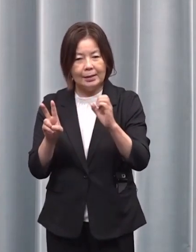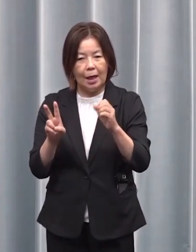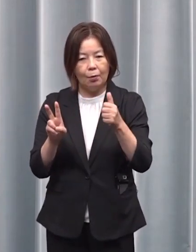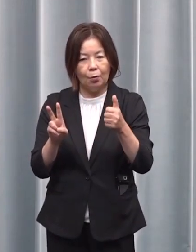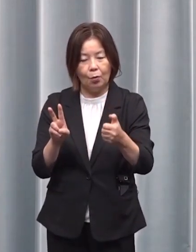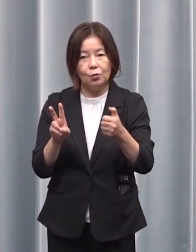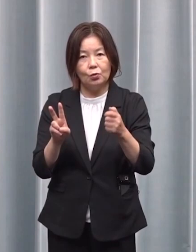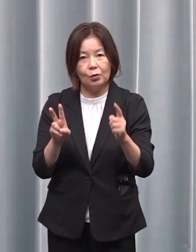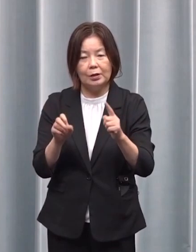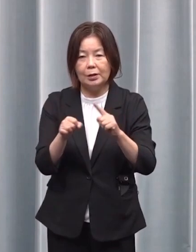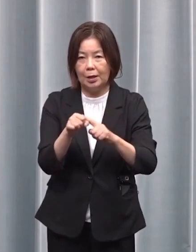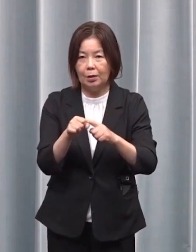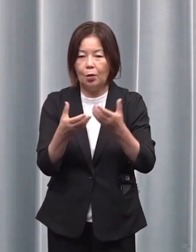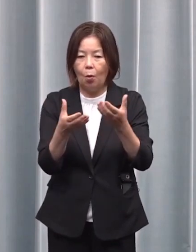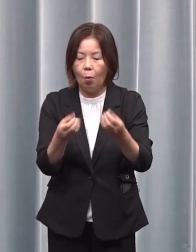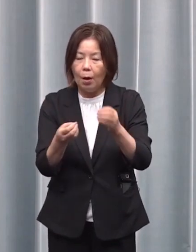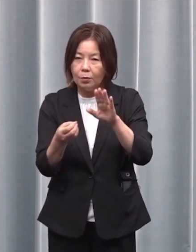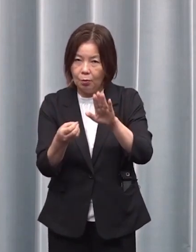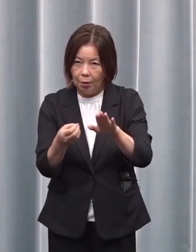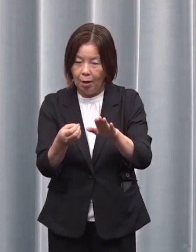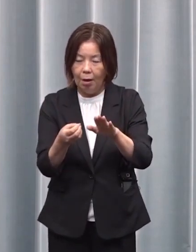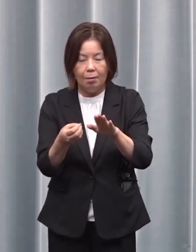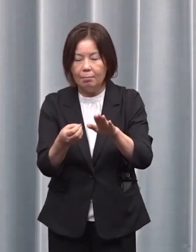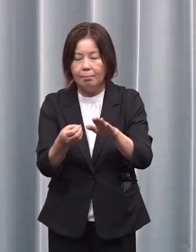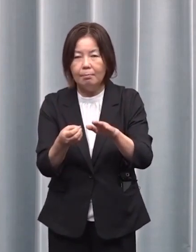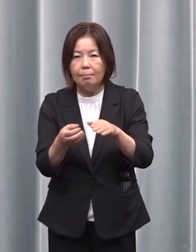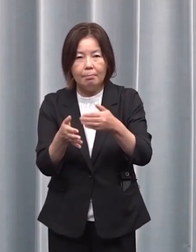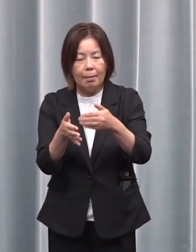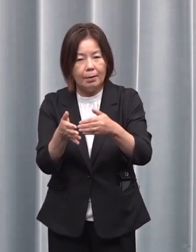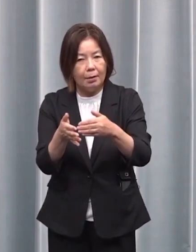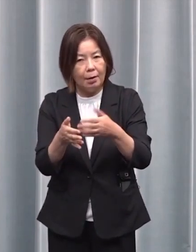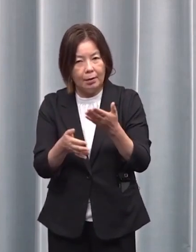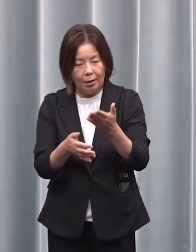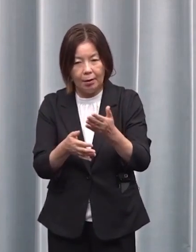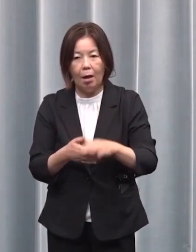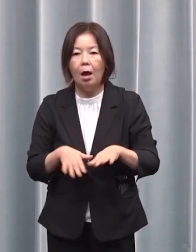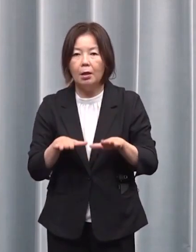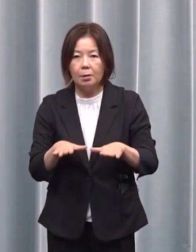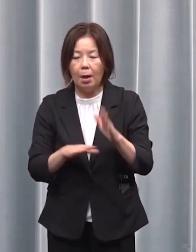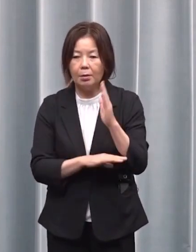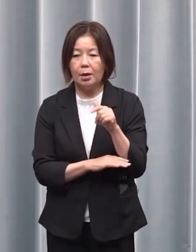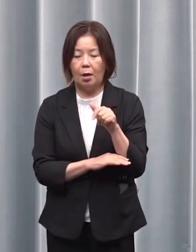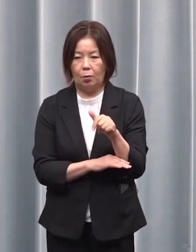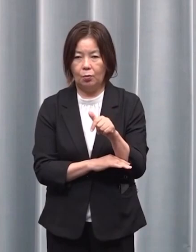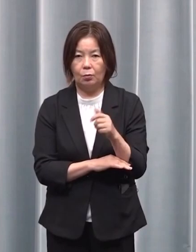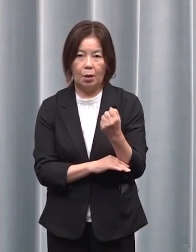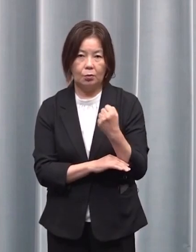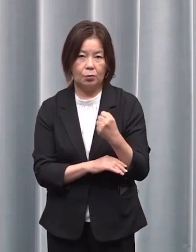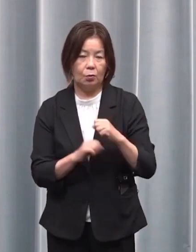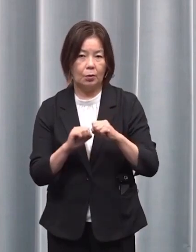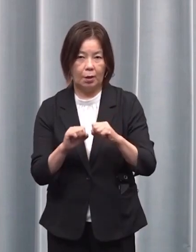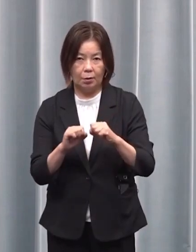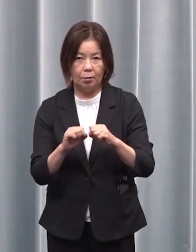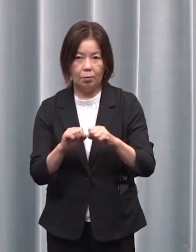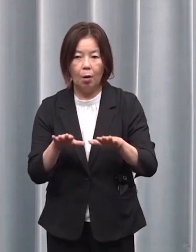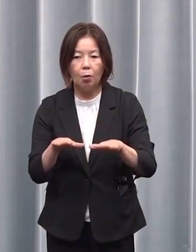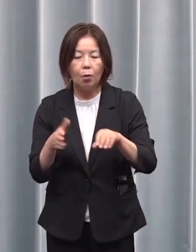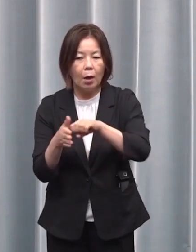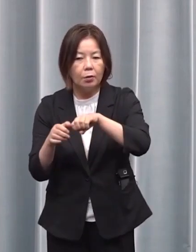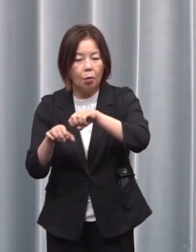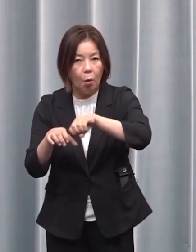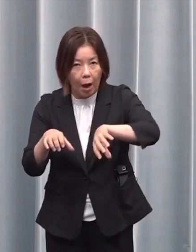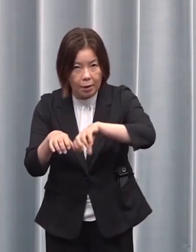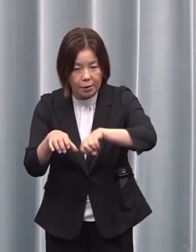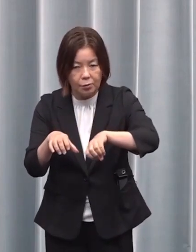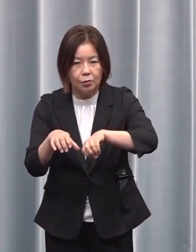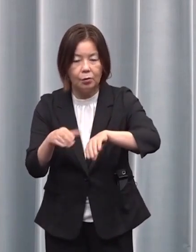終わらないのではないのか。そうするとですね、やはり今政府が強行した、今回の、排出ということでなく、先ほど